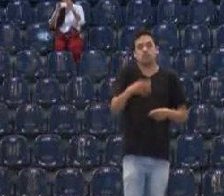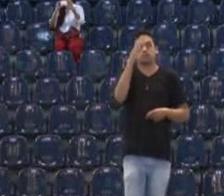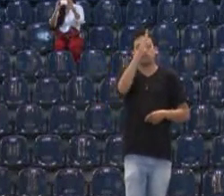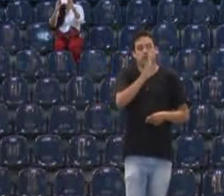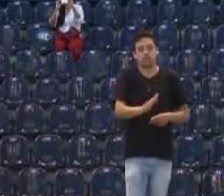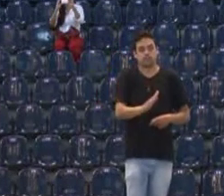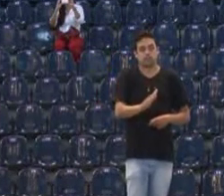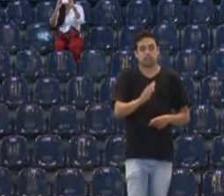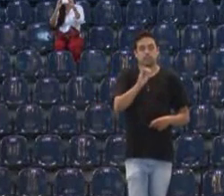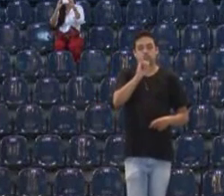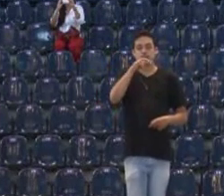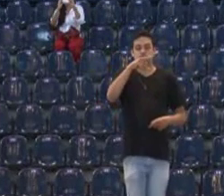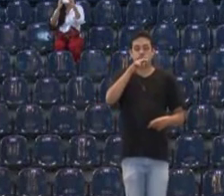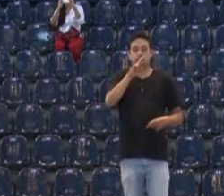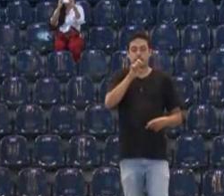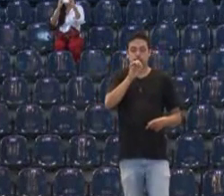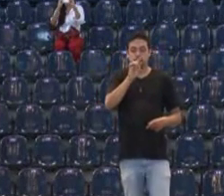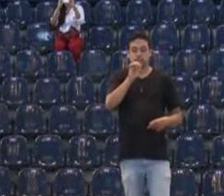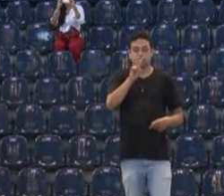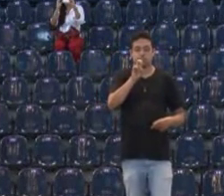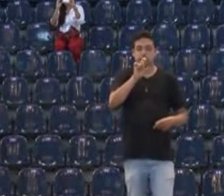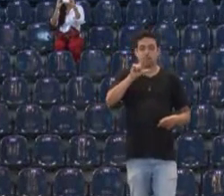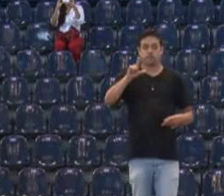Olha só, imprescindível no Brasil.